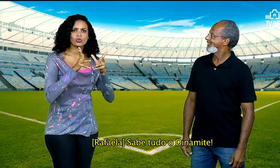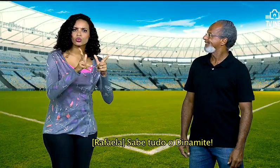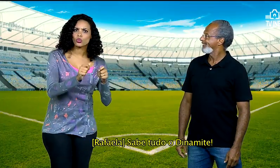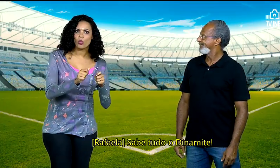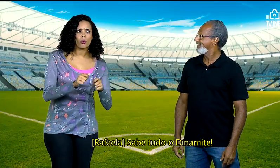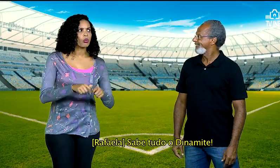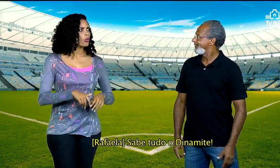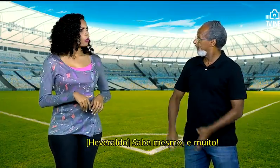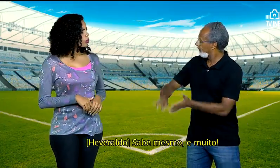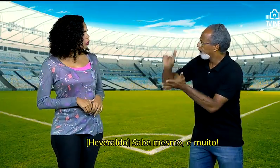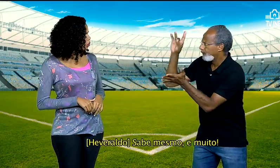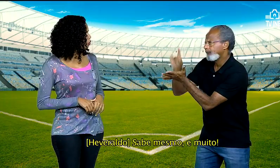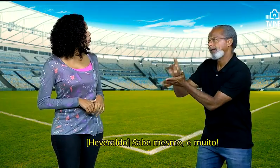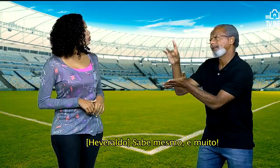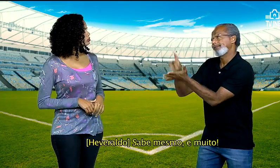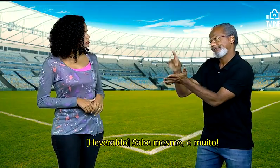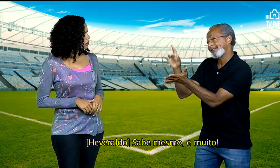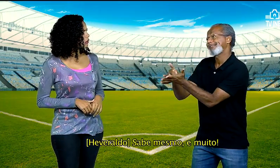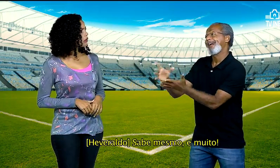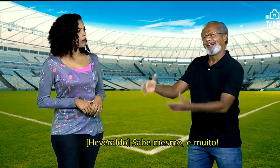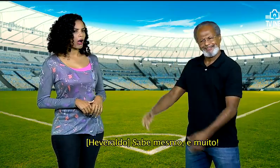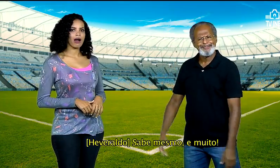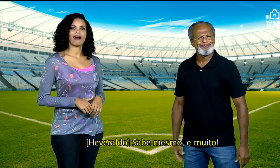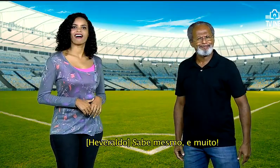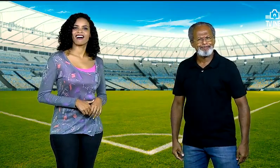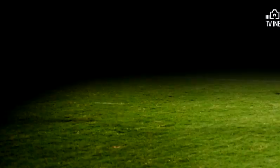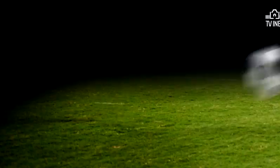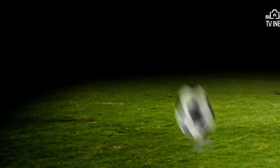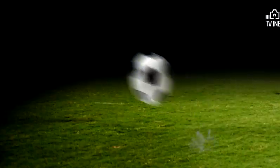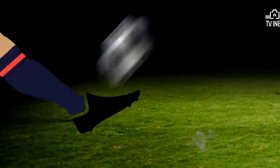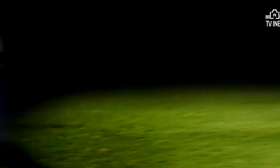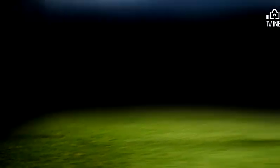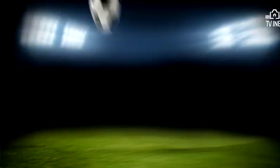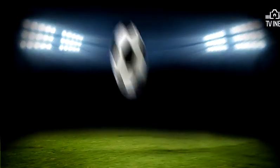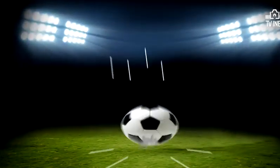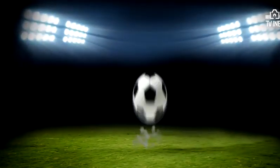tudo, Dinamite? Sabe mesmo, e muito.